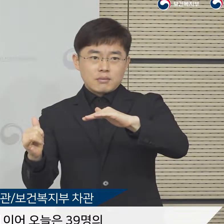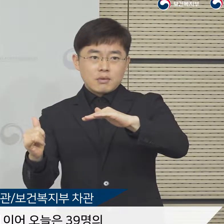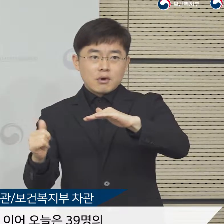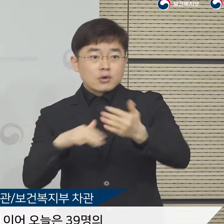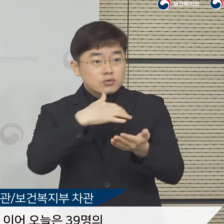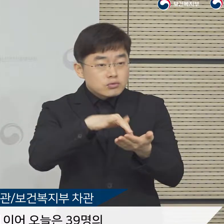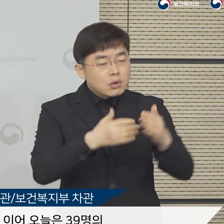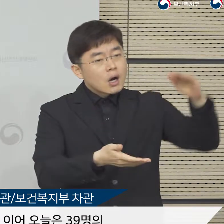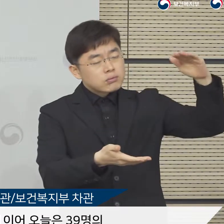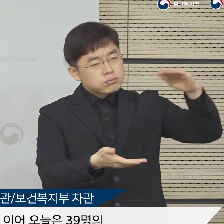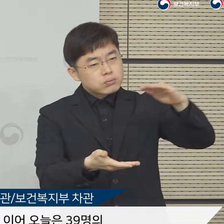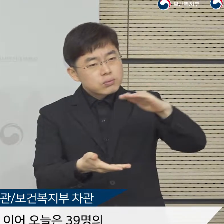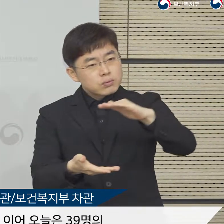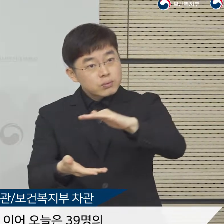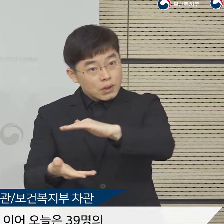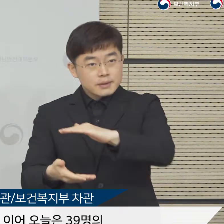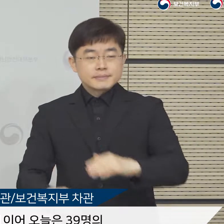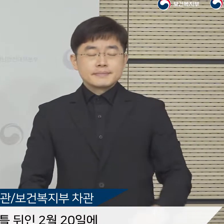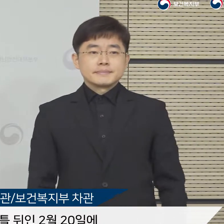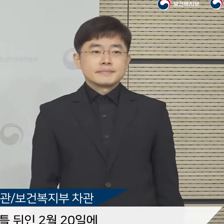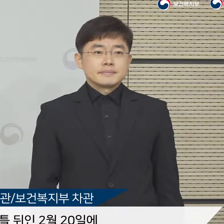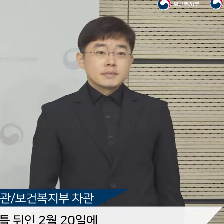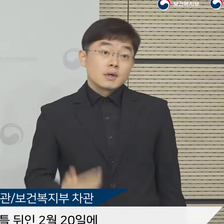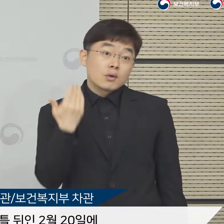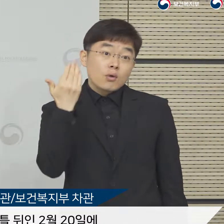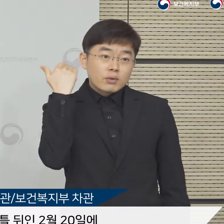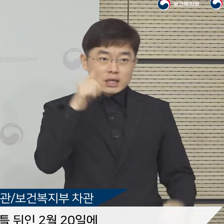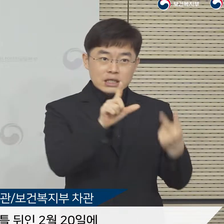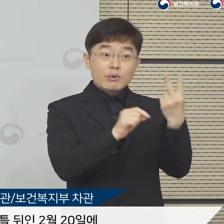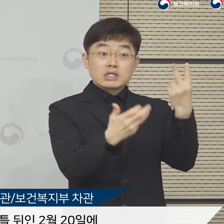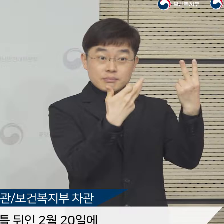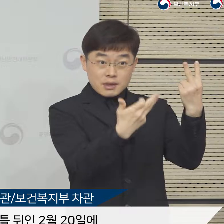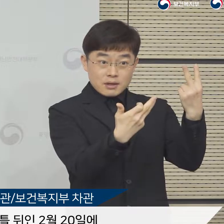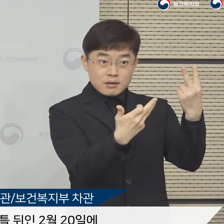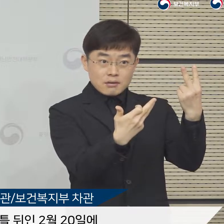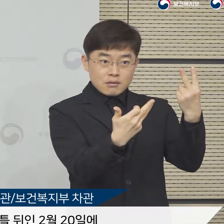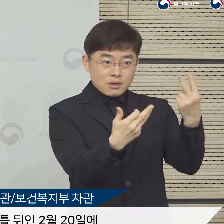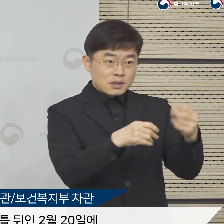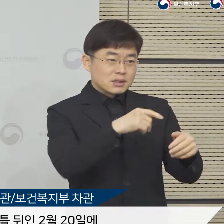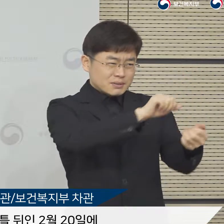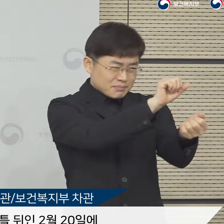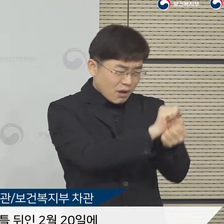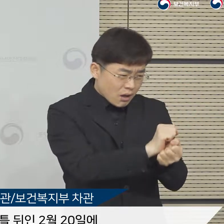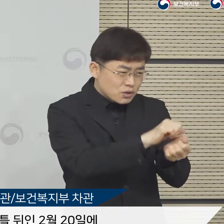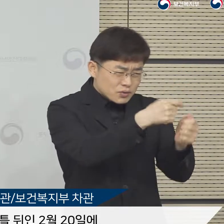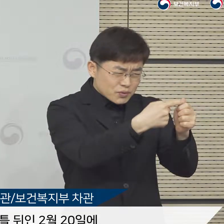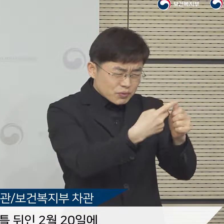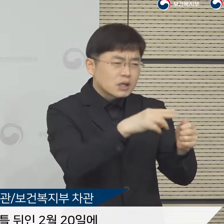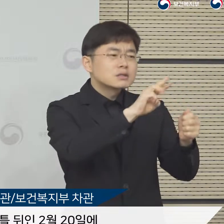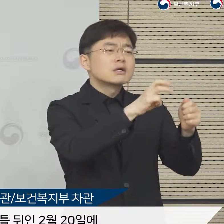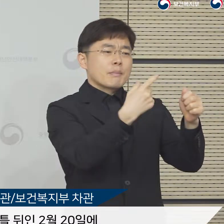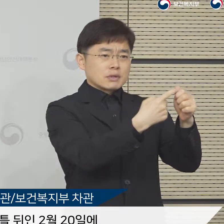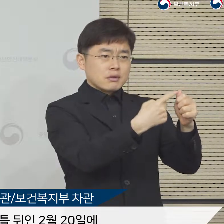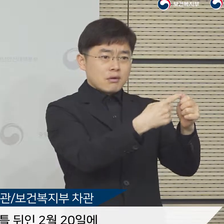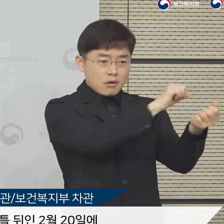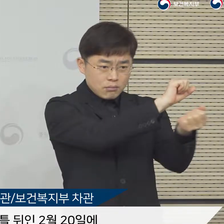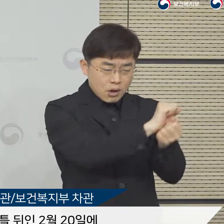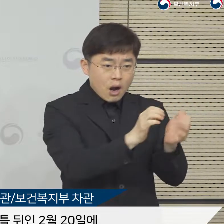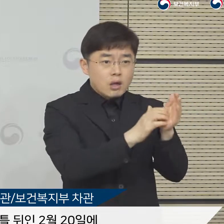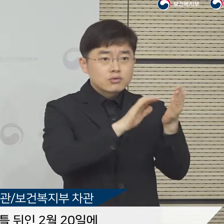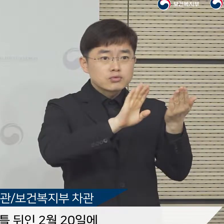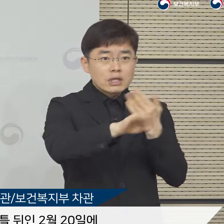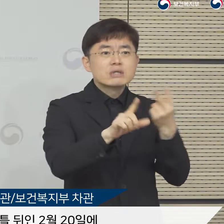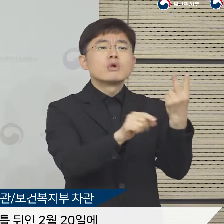환자가 보고되었습니다. 지난 2월 18일 31번째 환자가 발생하고 이틀 뒤인